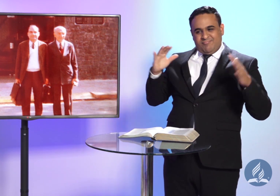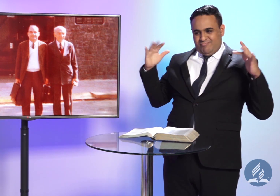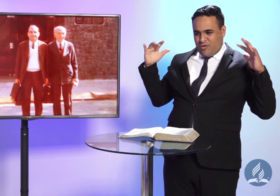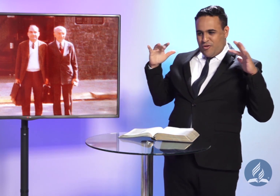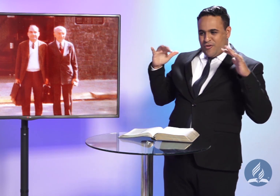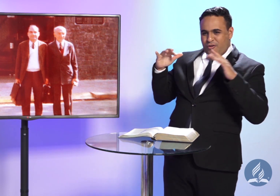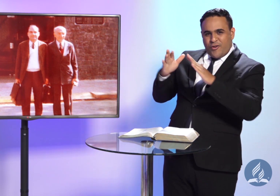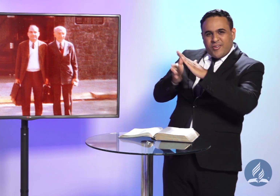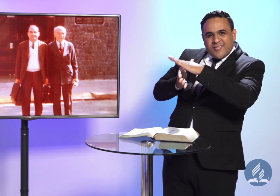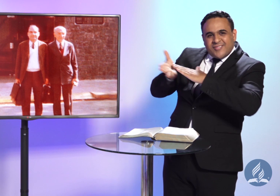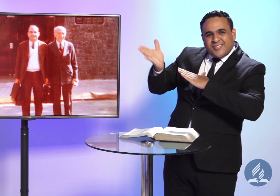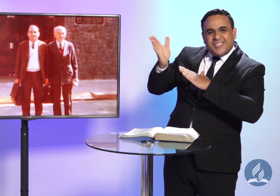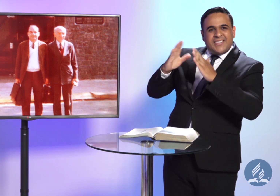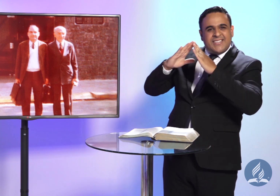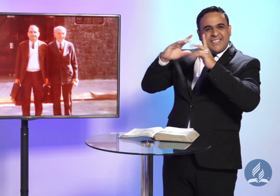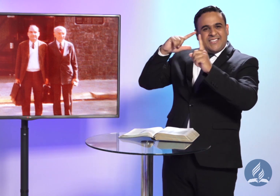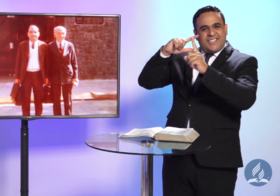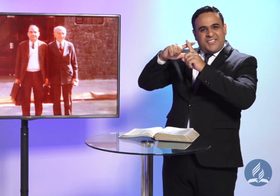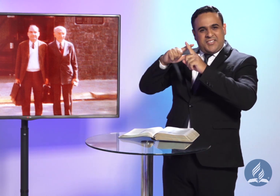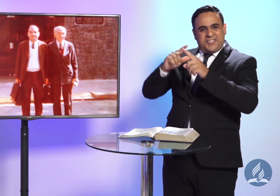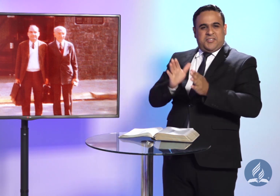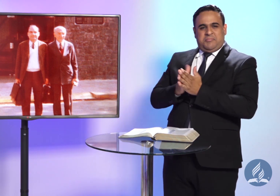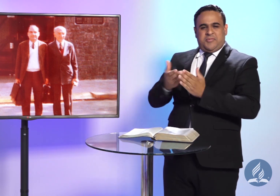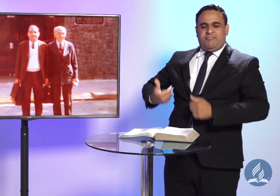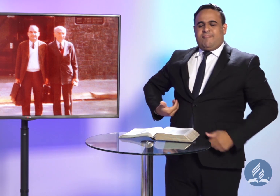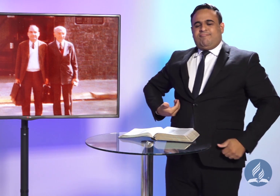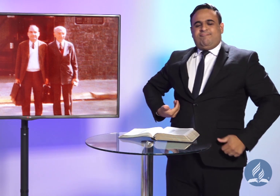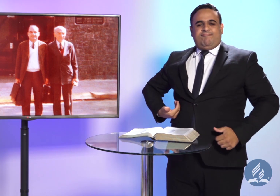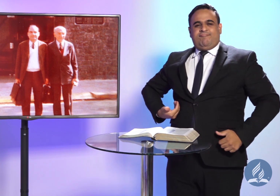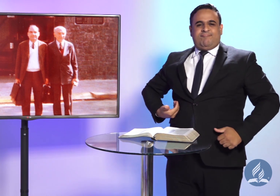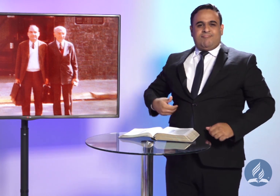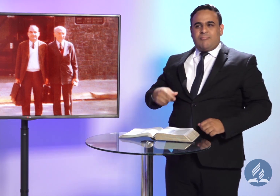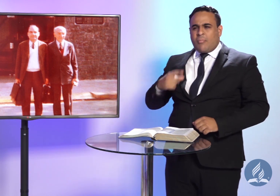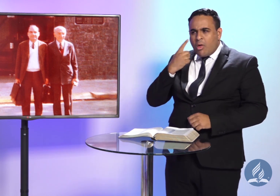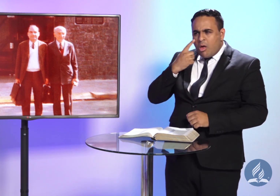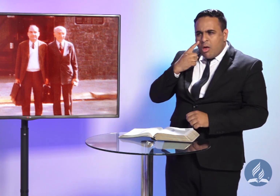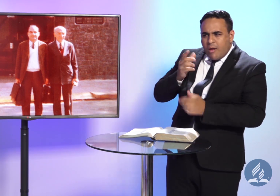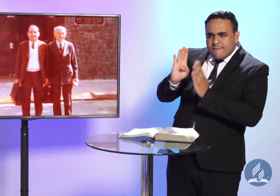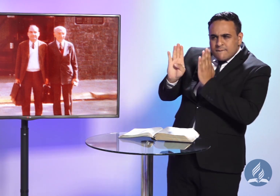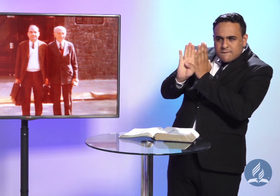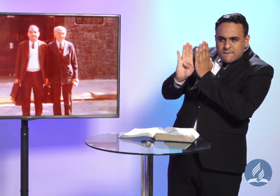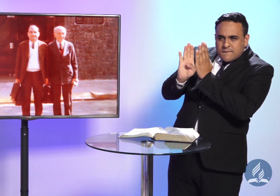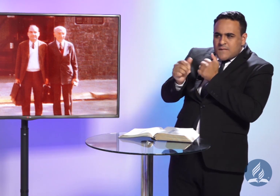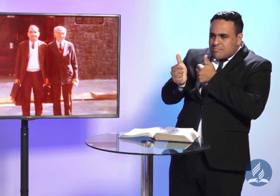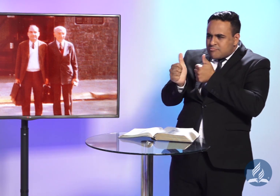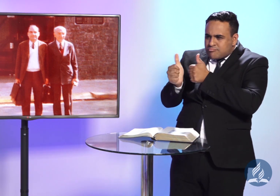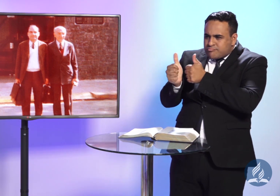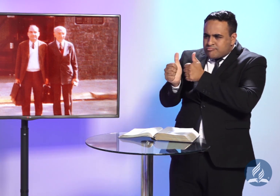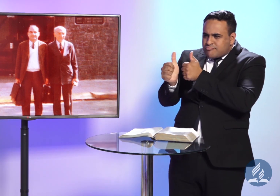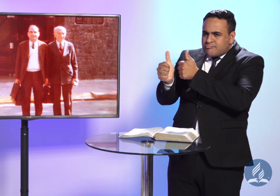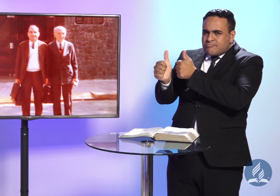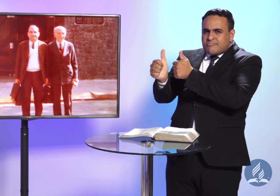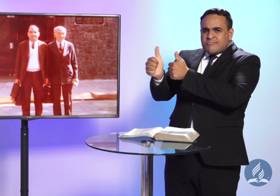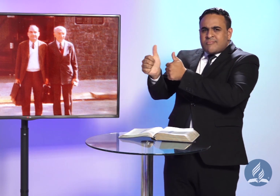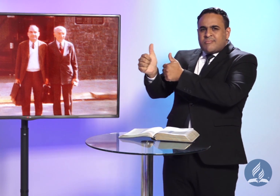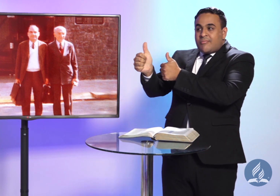E um dia ele viu algumas pessoas entrando em uma igreja com uma Bíblia, bem vestidos. Então